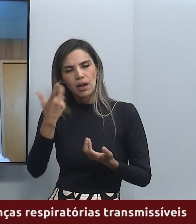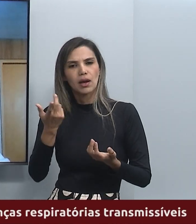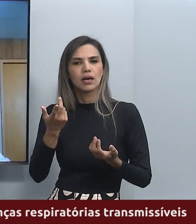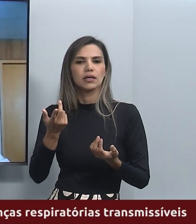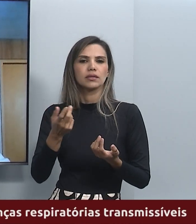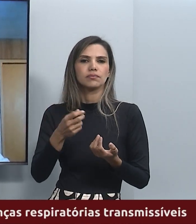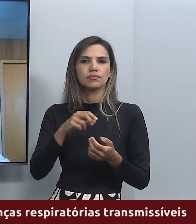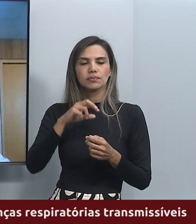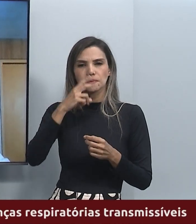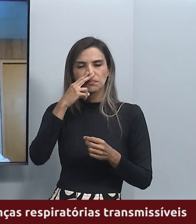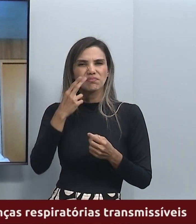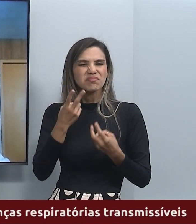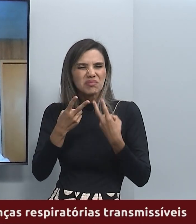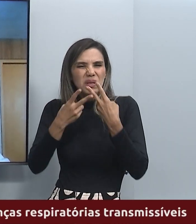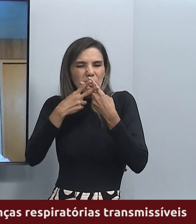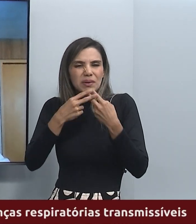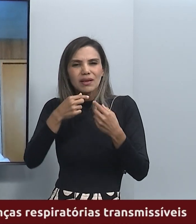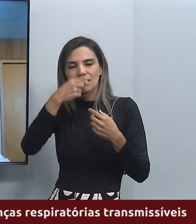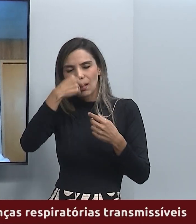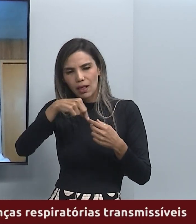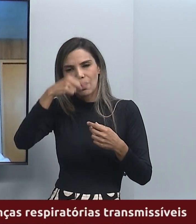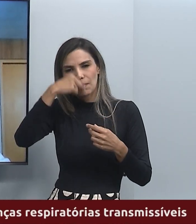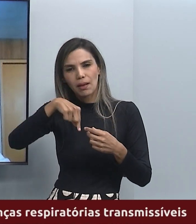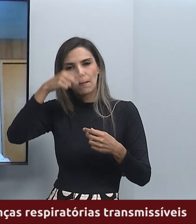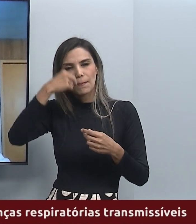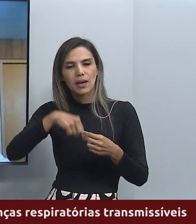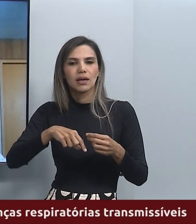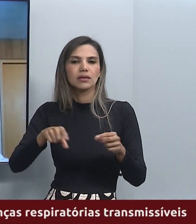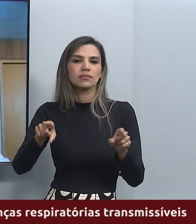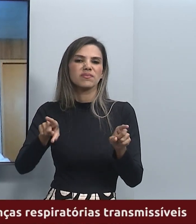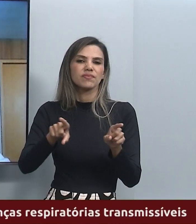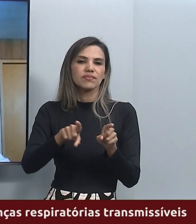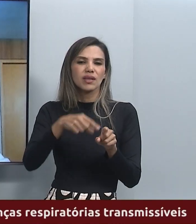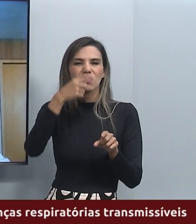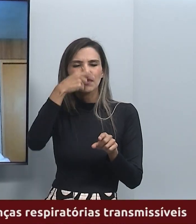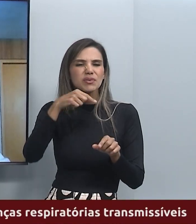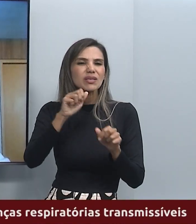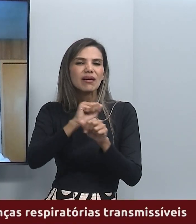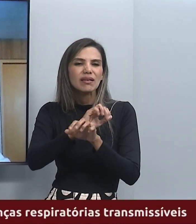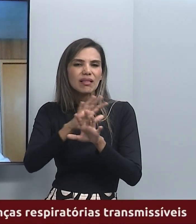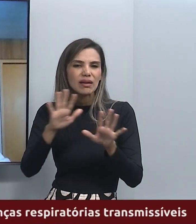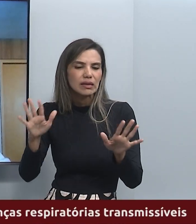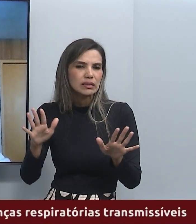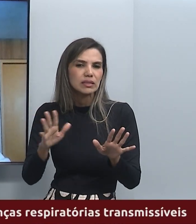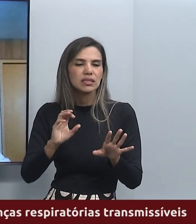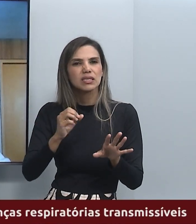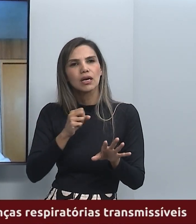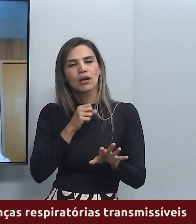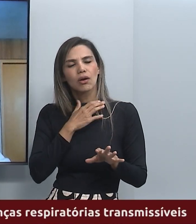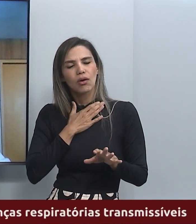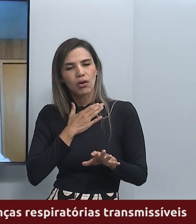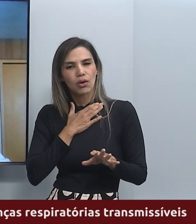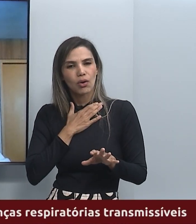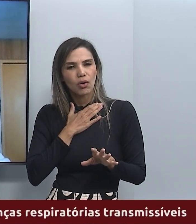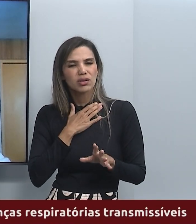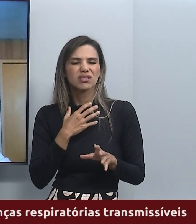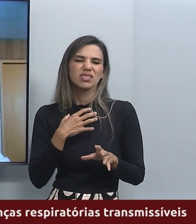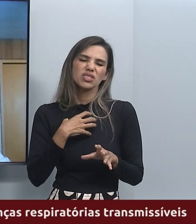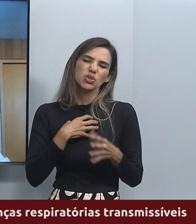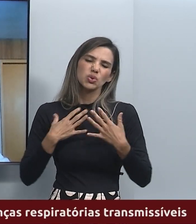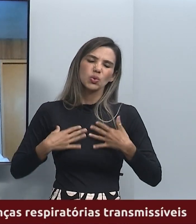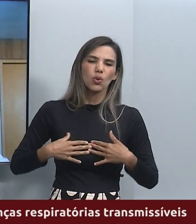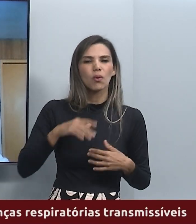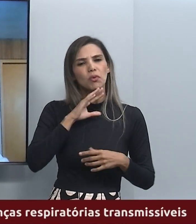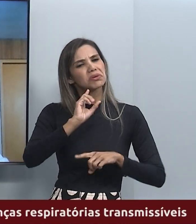nasais, obstrução nasal, coriza, aquela coriza clarinha, alguma tosse, alguma indisposição, isso